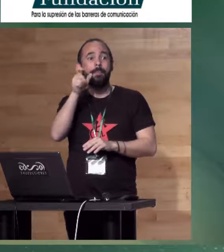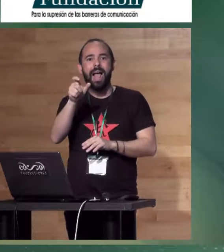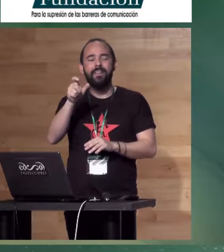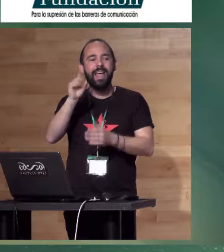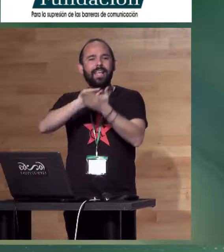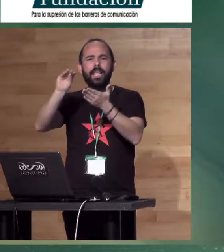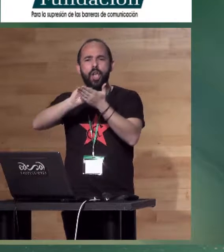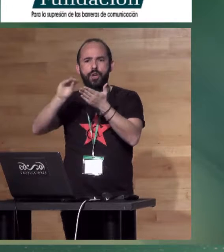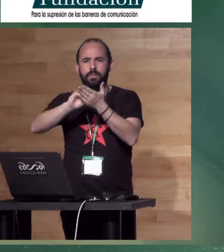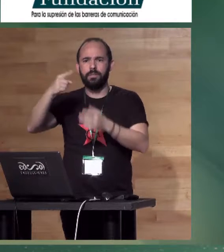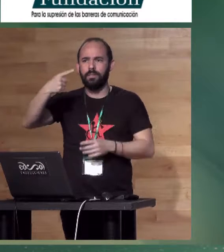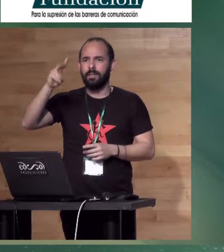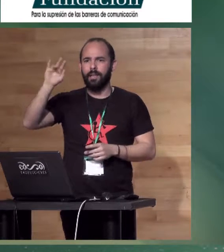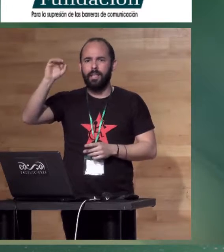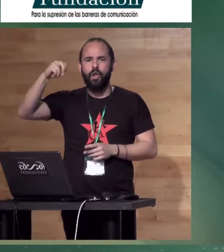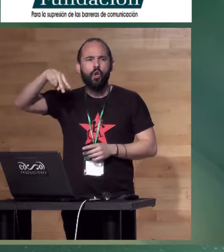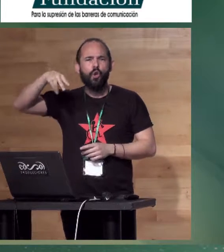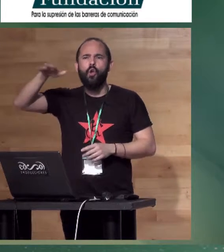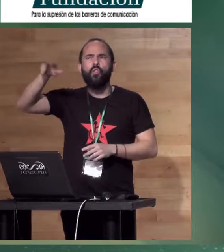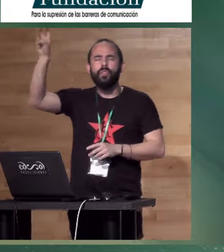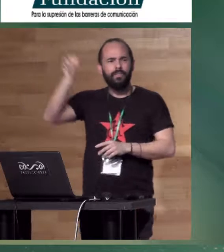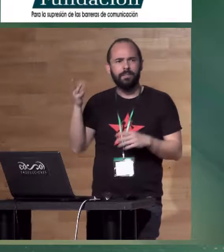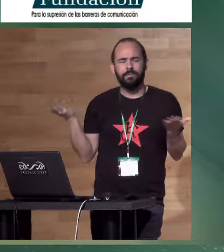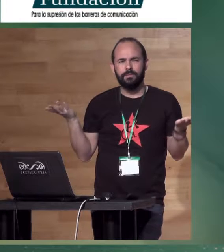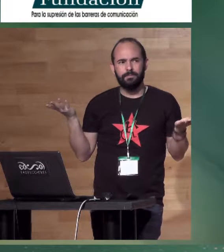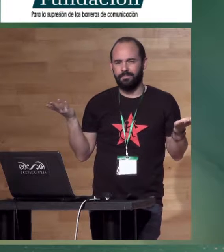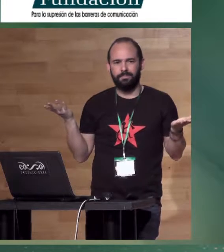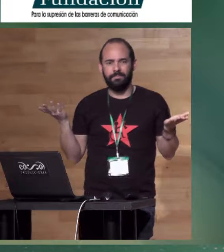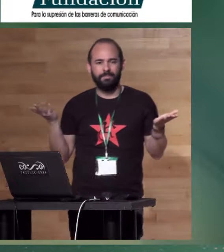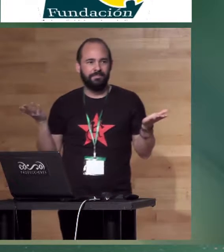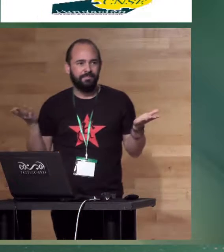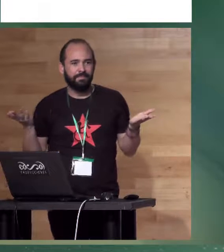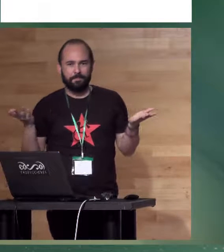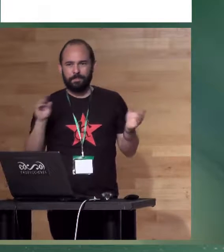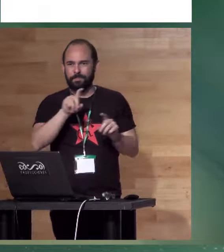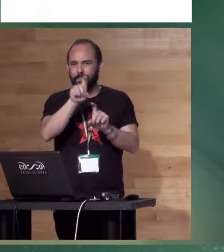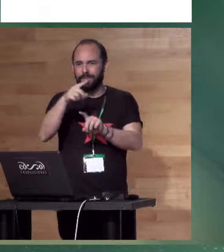Os pregunto, ¿la palabra guión de dónde viene?